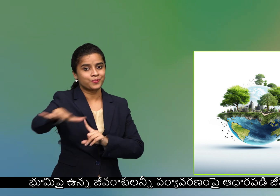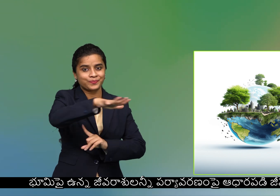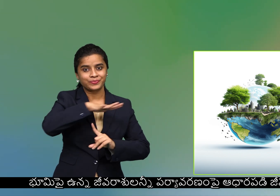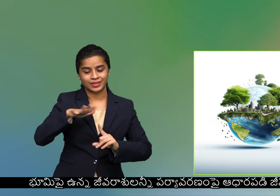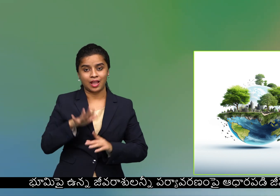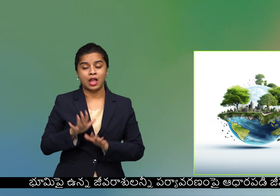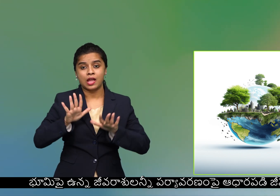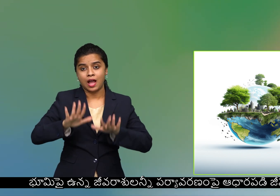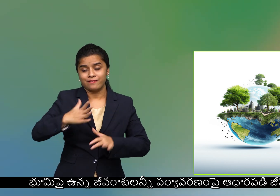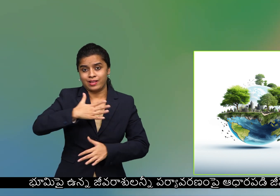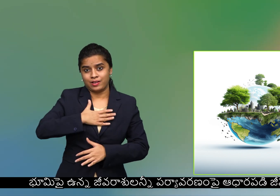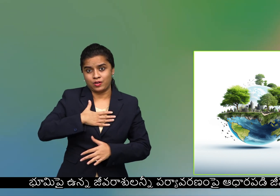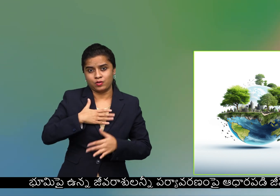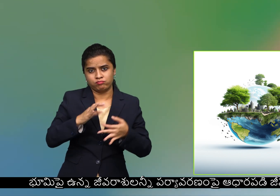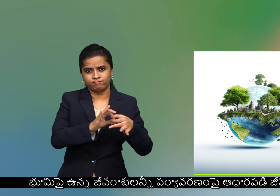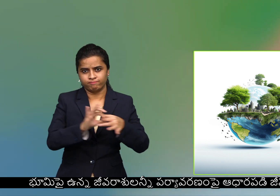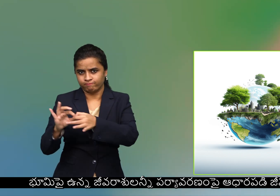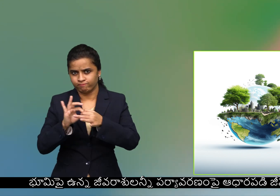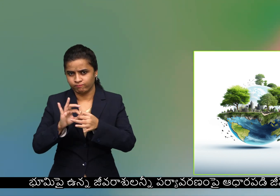ఆధారపడి జీవిస్తున్నాయి.